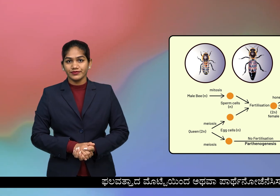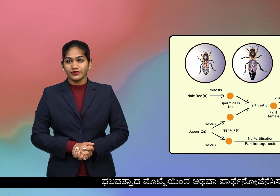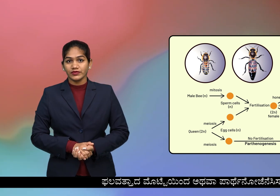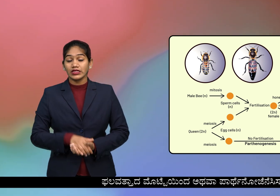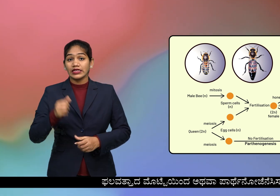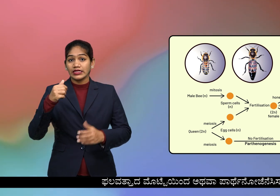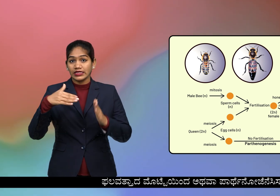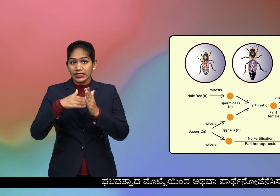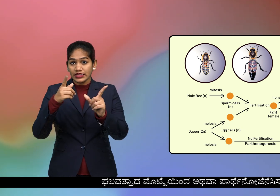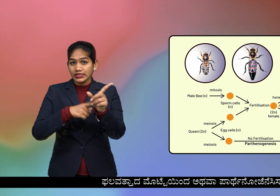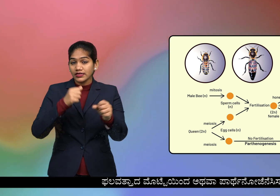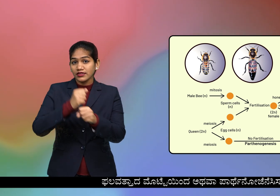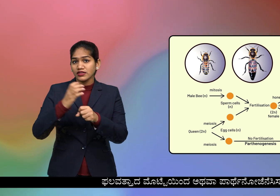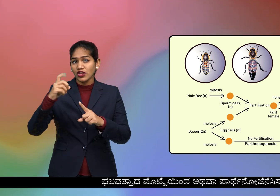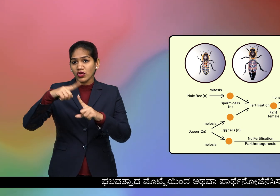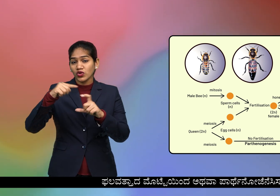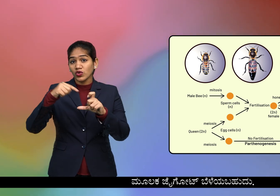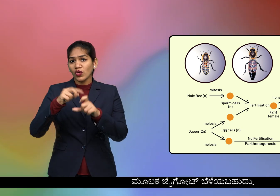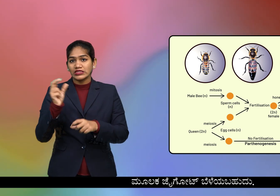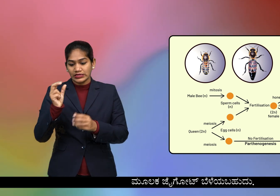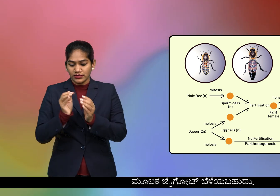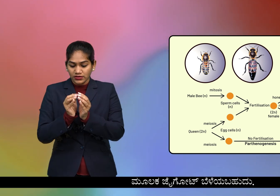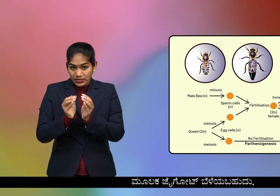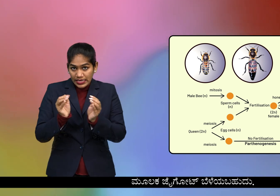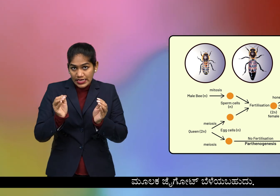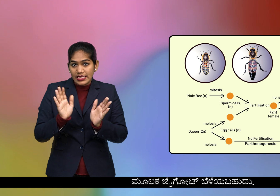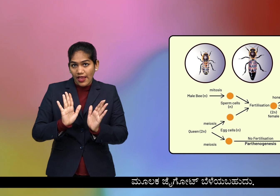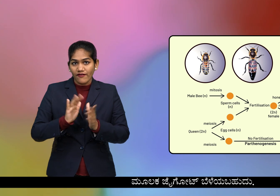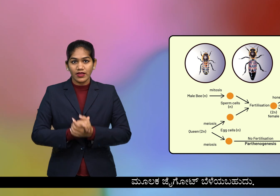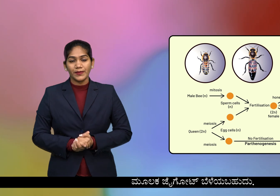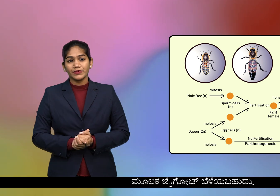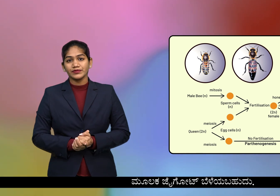ಫಲವತ್ತಾದ ಮೊಟ್ಟೆಯಿಂದ ಅಥವಾ ಪಾರ್ಥೆನೋಜೆನೆಸಿಸ್ ಮೂಲಕ ಝೈಗೋಟ್ ಬೆಳೆಯಬಹುದು.